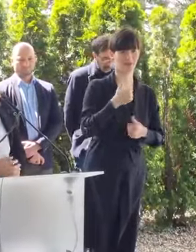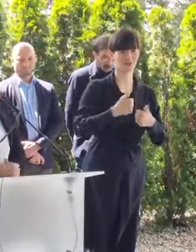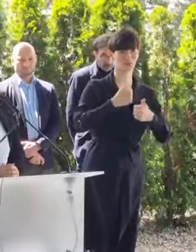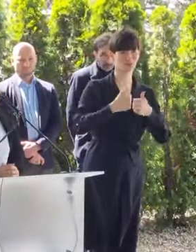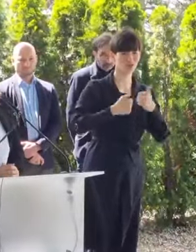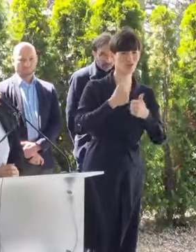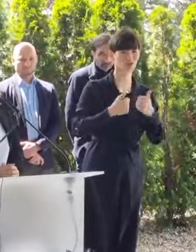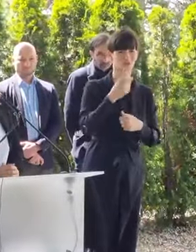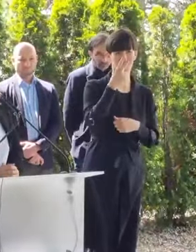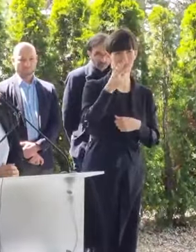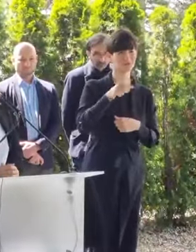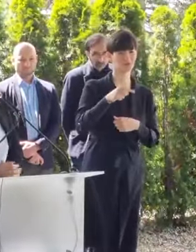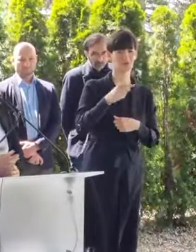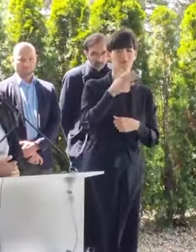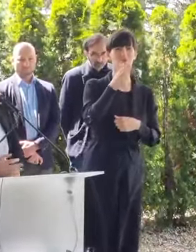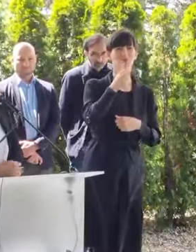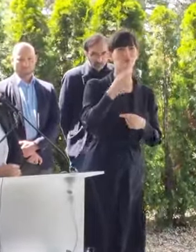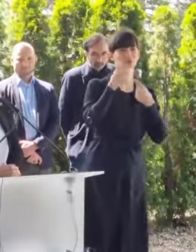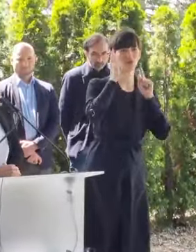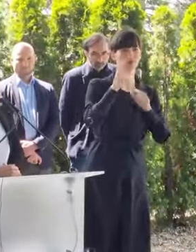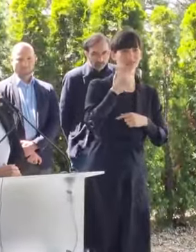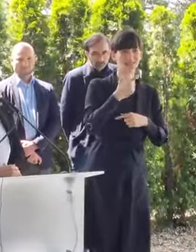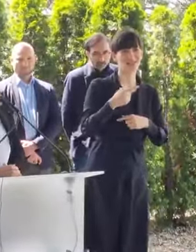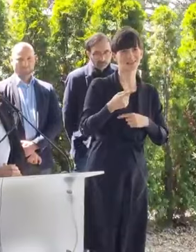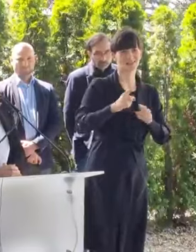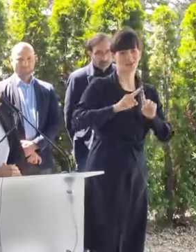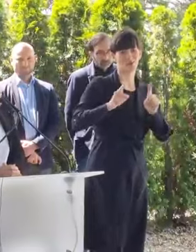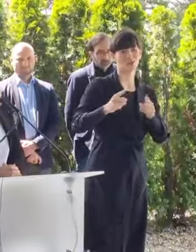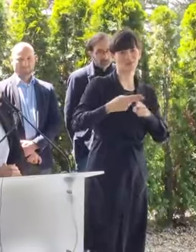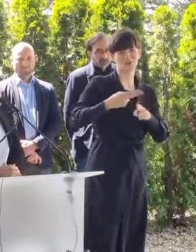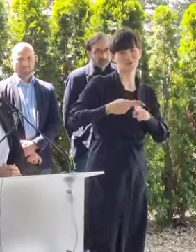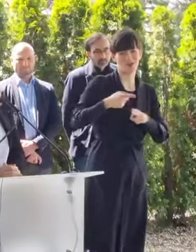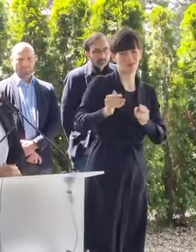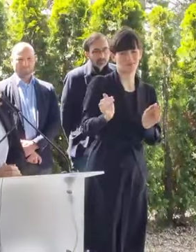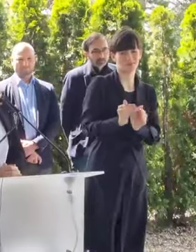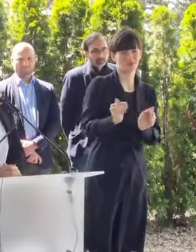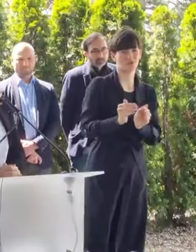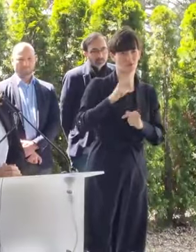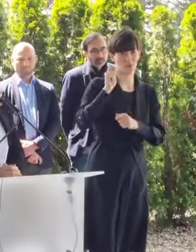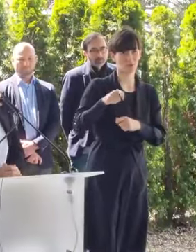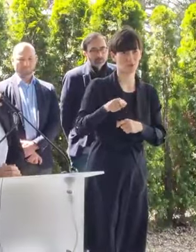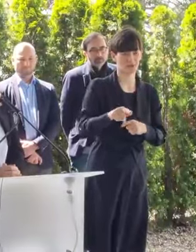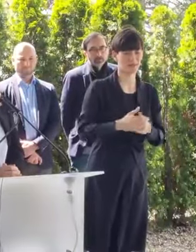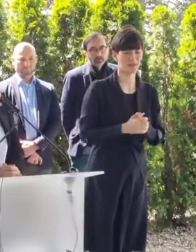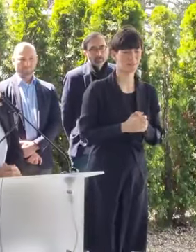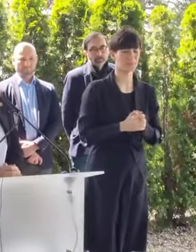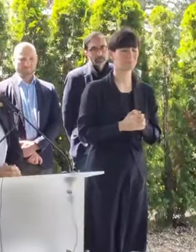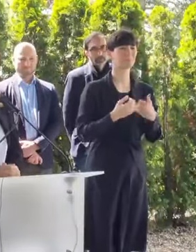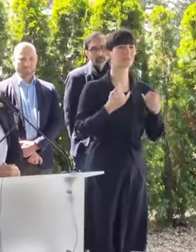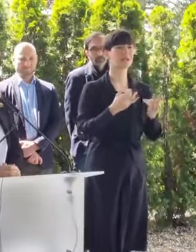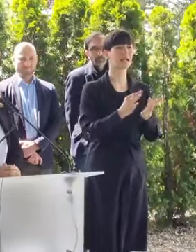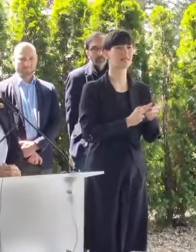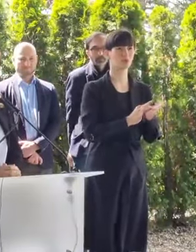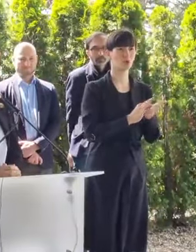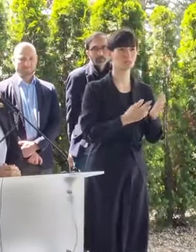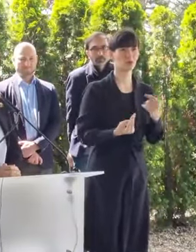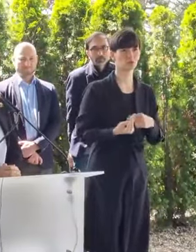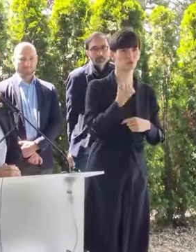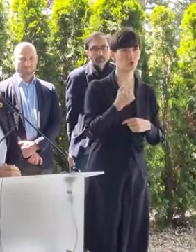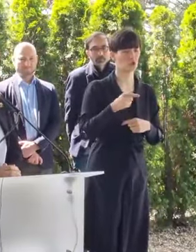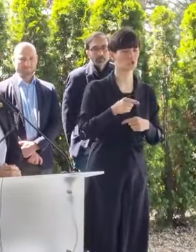budúcnosť slovenského jazyka alebo Slovenska v inom štáte, v menšine na Ukrajine. Situácia v Užhorode je teraz relatívne